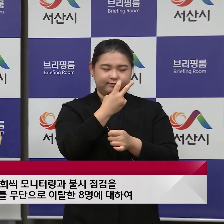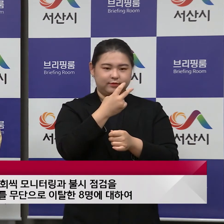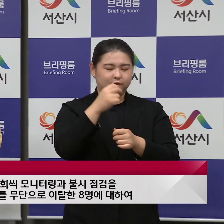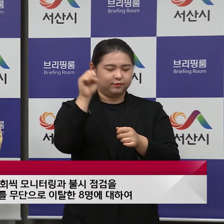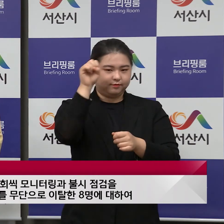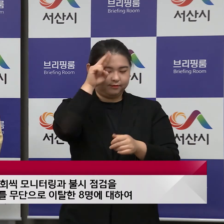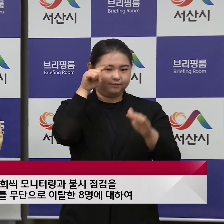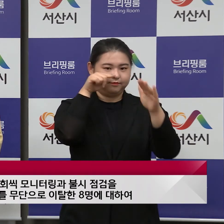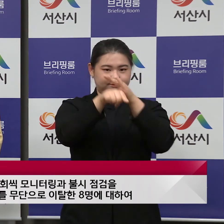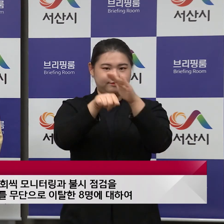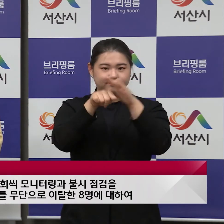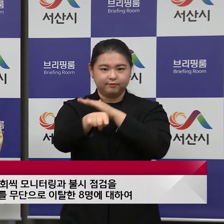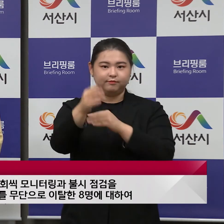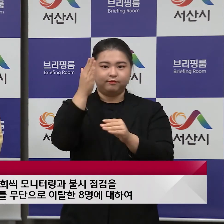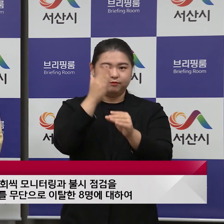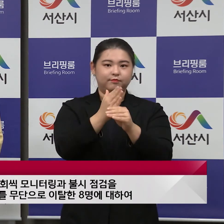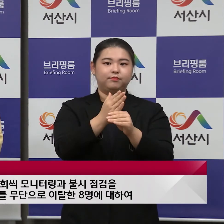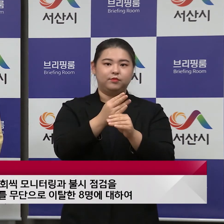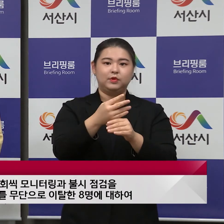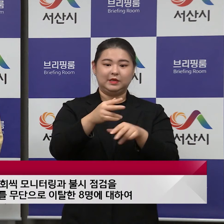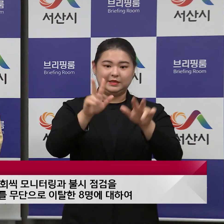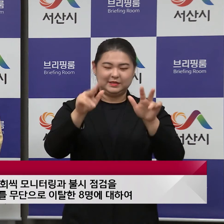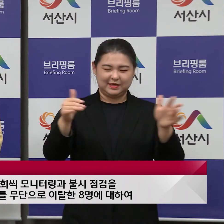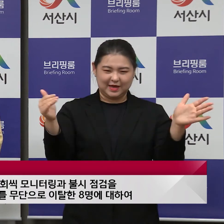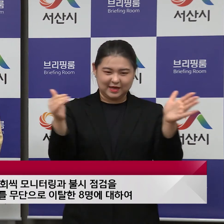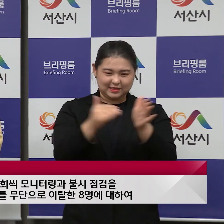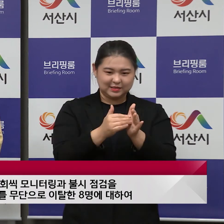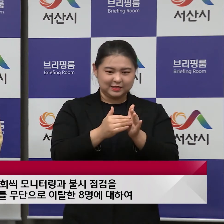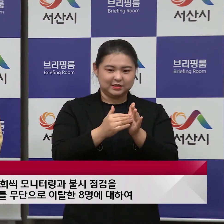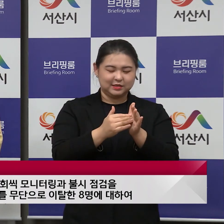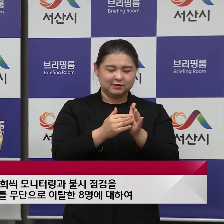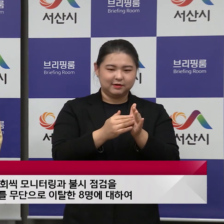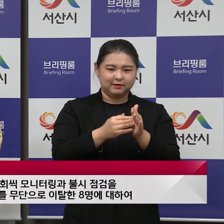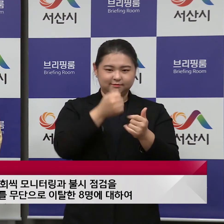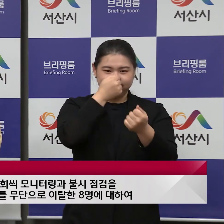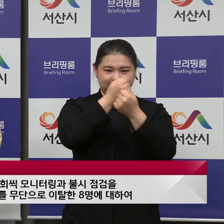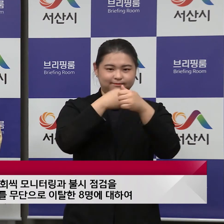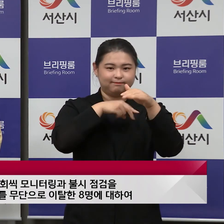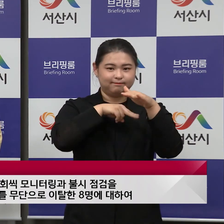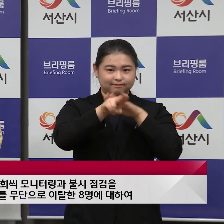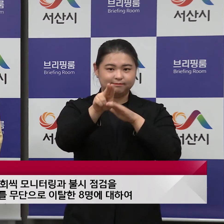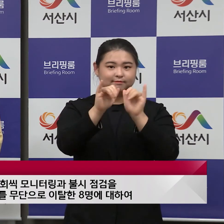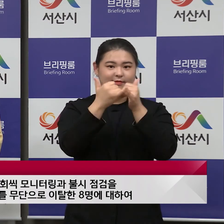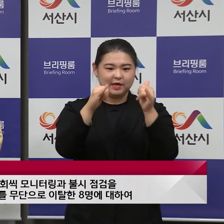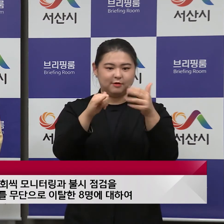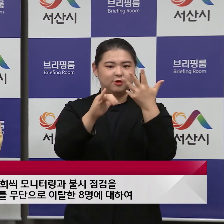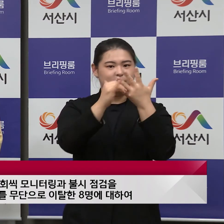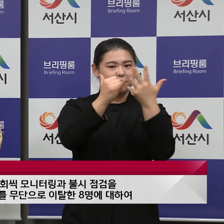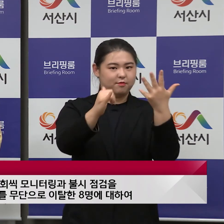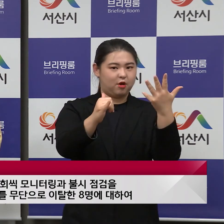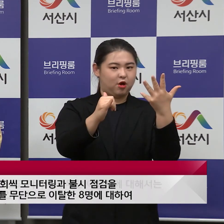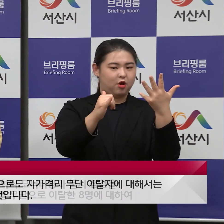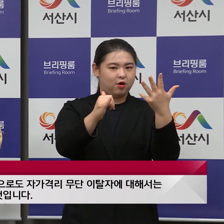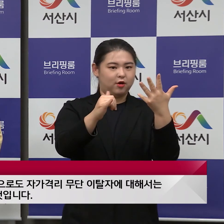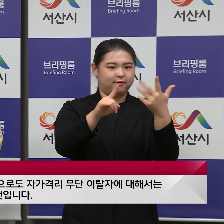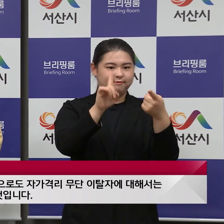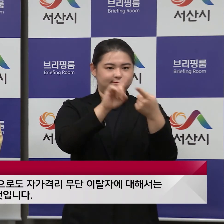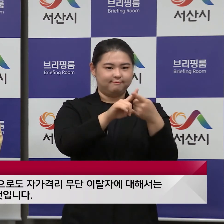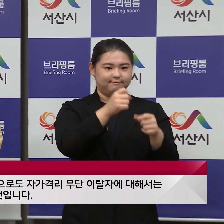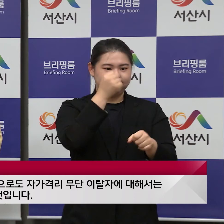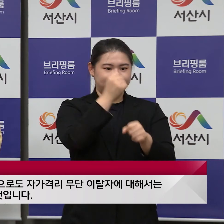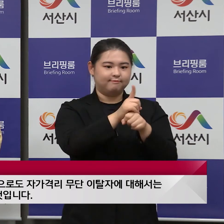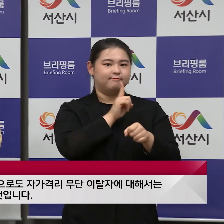있으며 지금까지 자가격리지를 무단으로 이탈한 8명에 대하여 고발